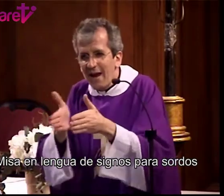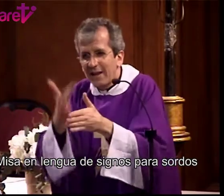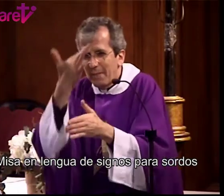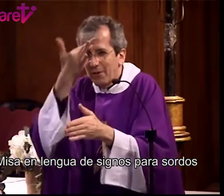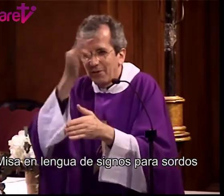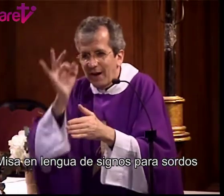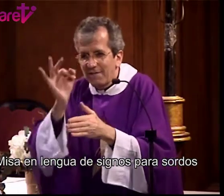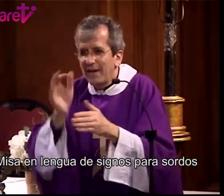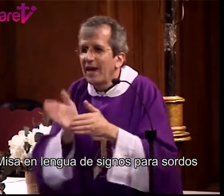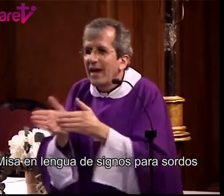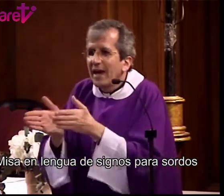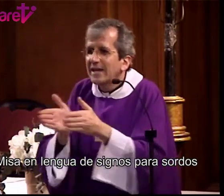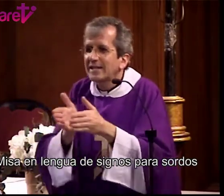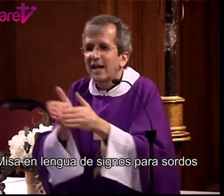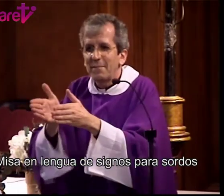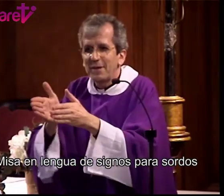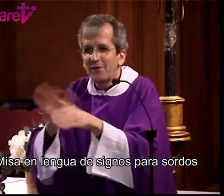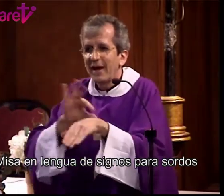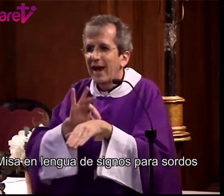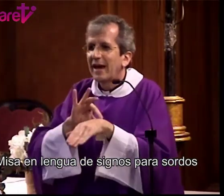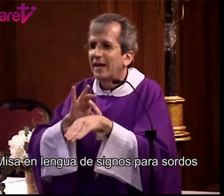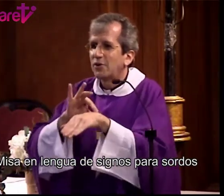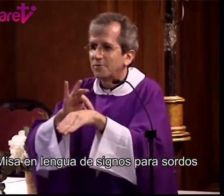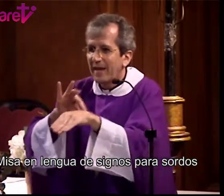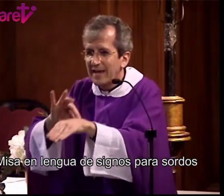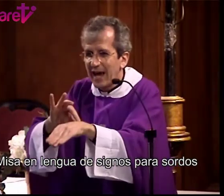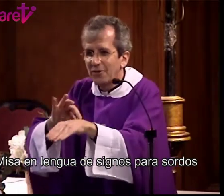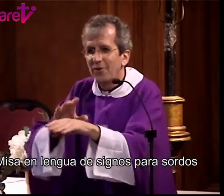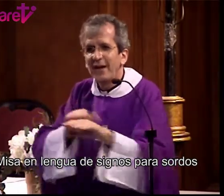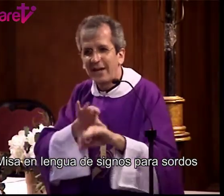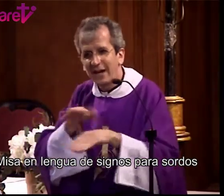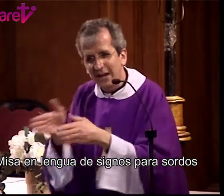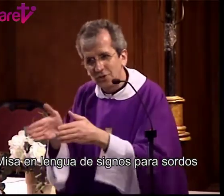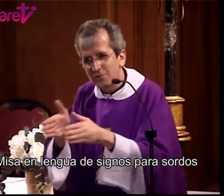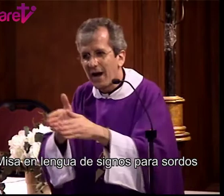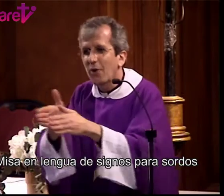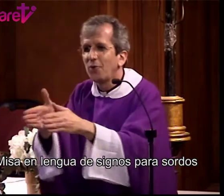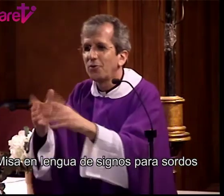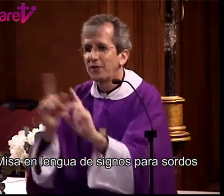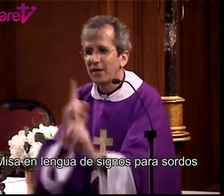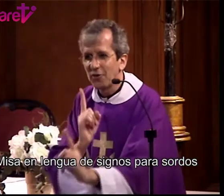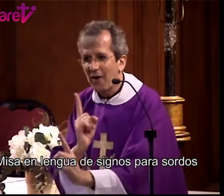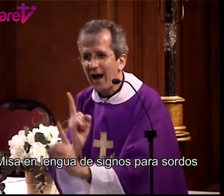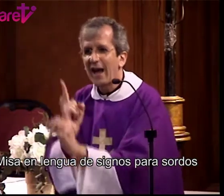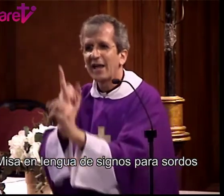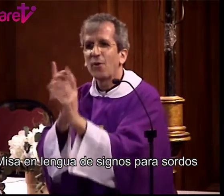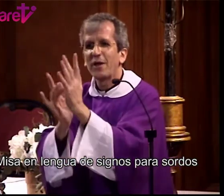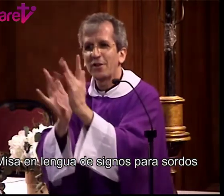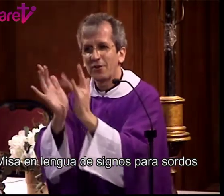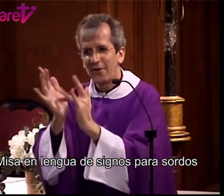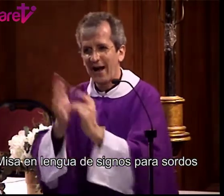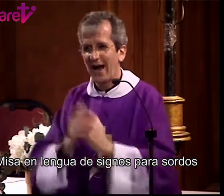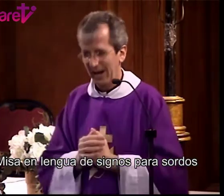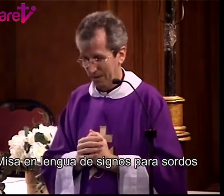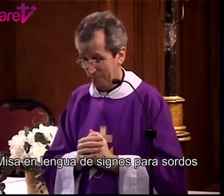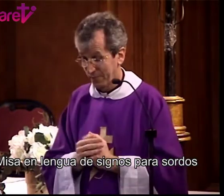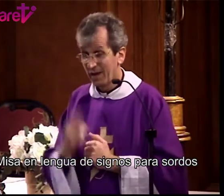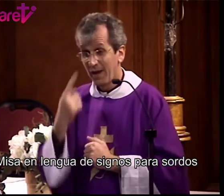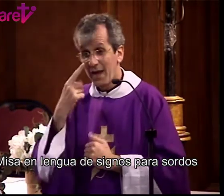camino de la fe, ese camino el que nos va guiando, en el que nos va conduciendo al encuentro a Él.